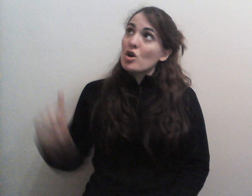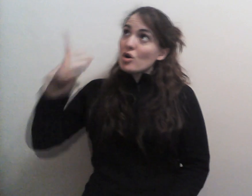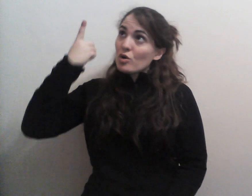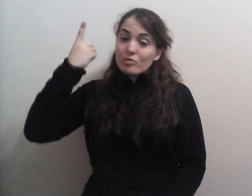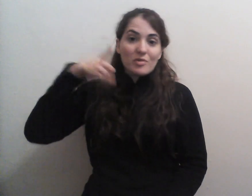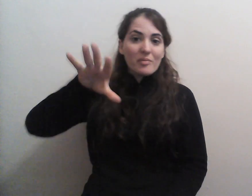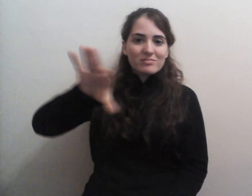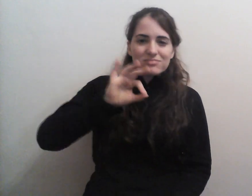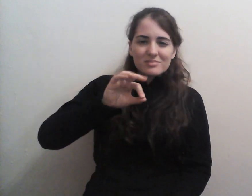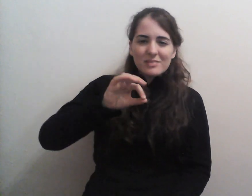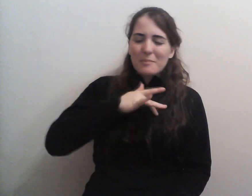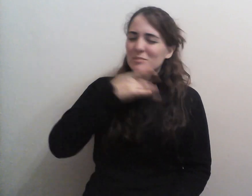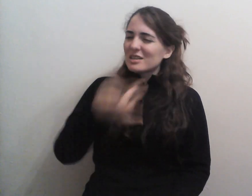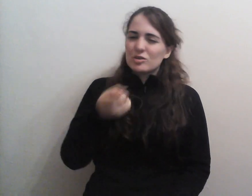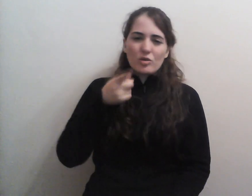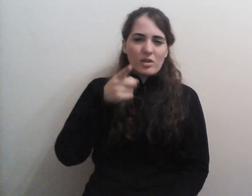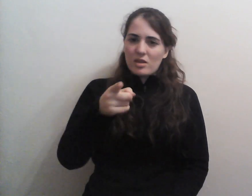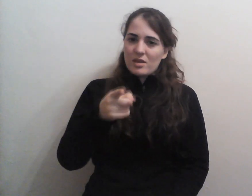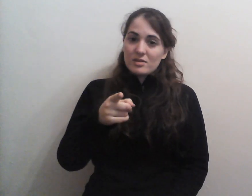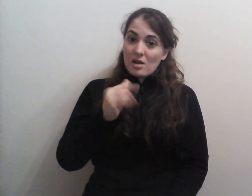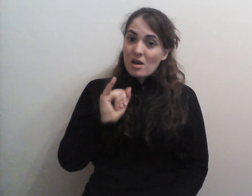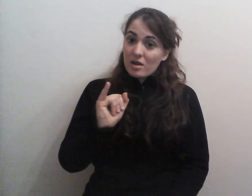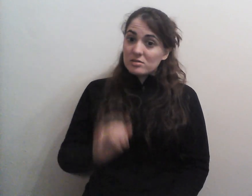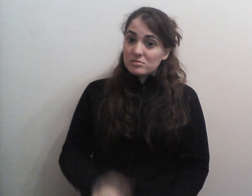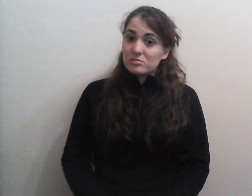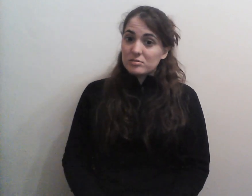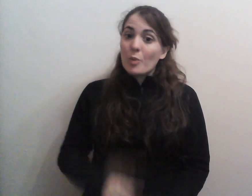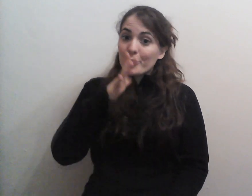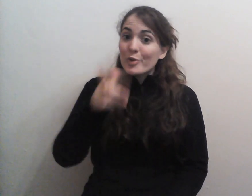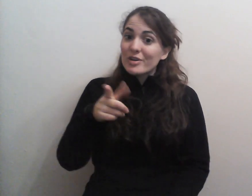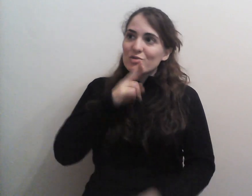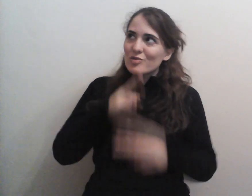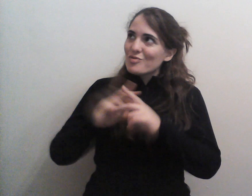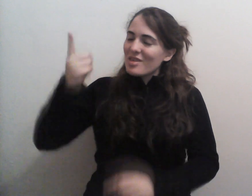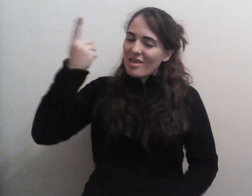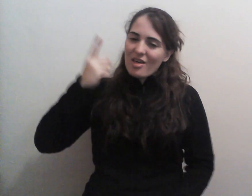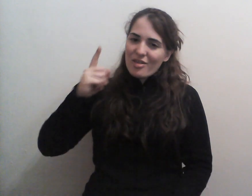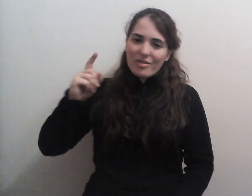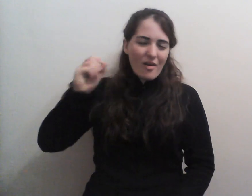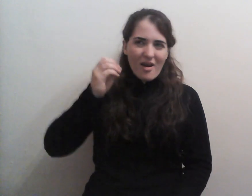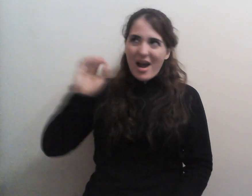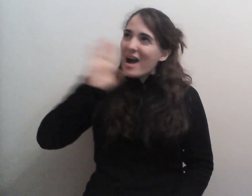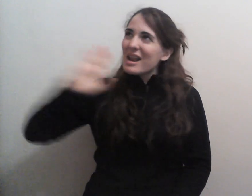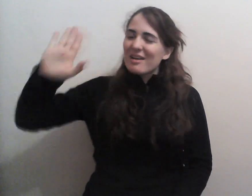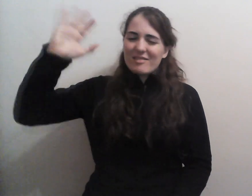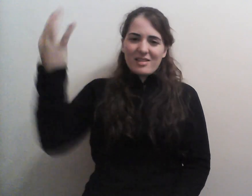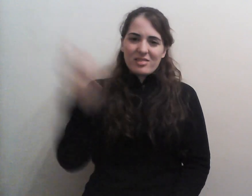hermana convertida. Por lo tanto, alaba el nombre de Dios. ¿Quién obligó a